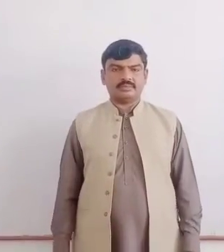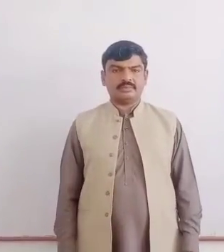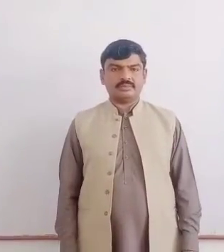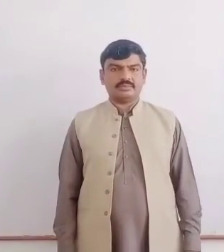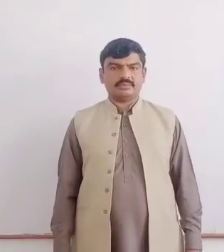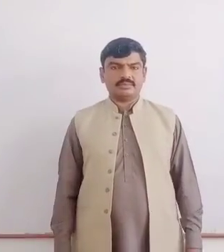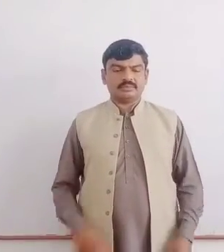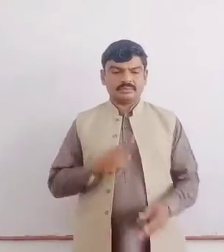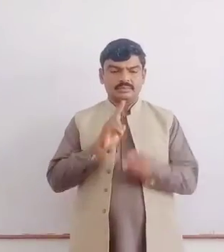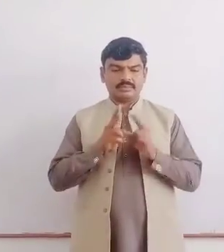मशवरा करना,